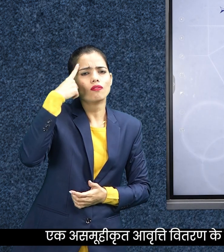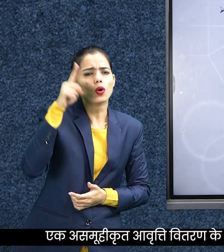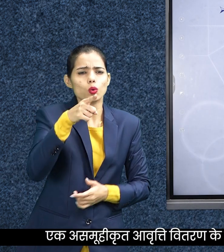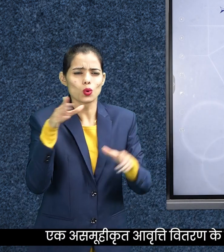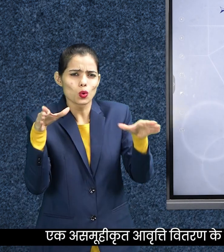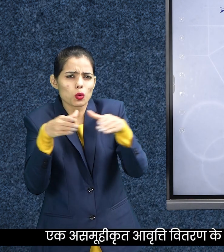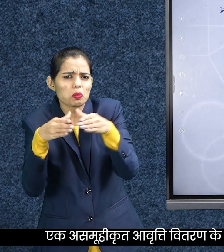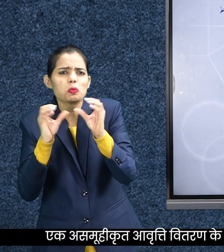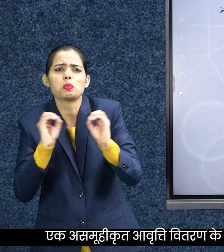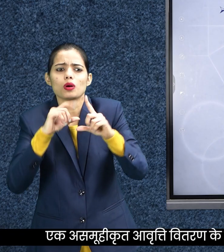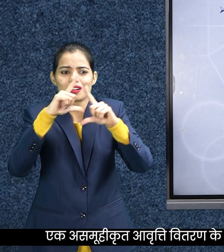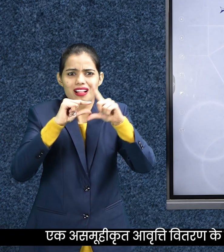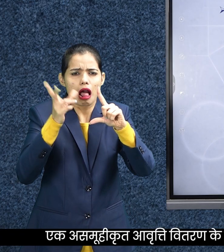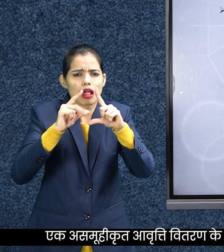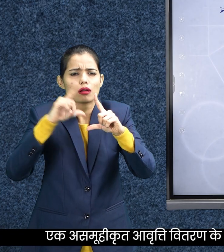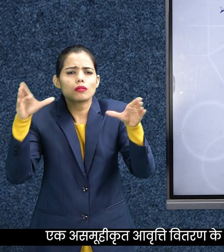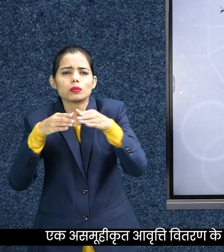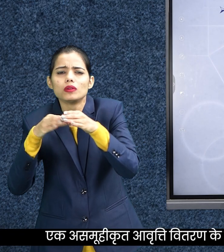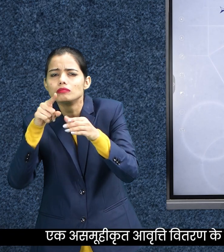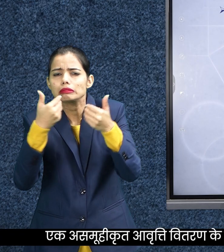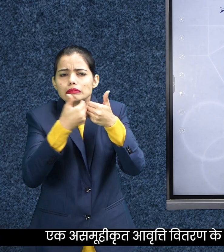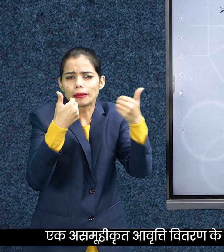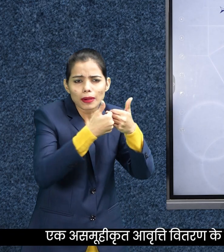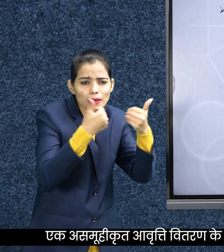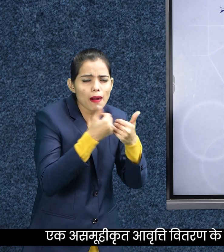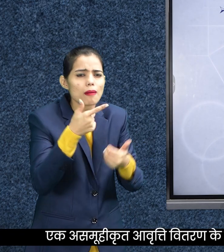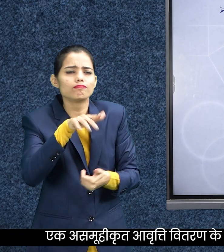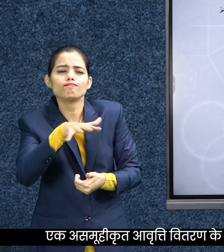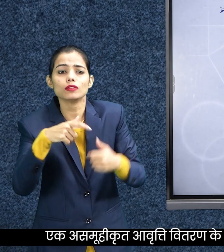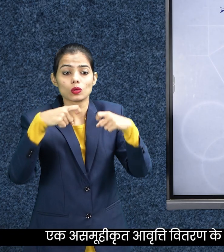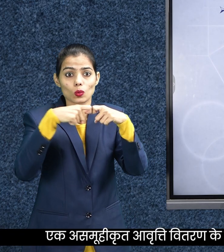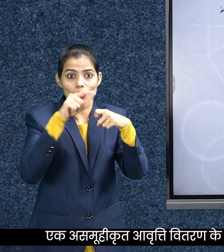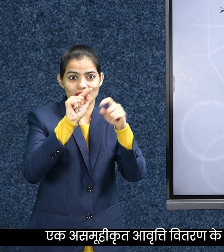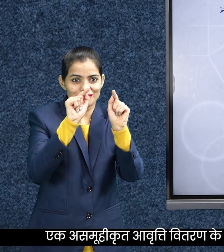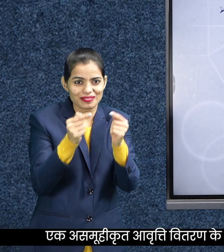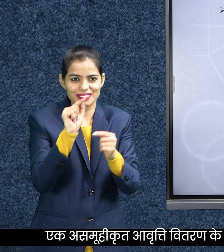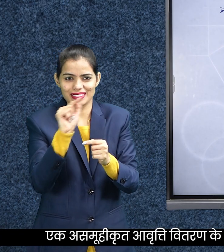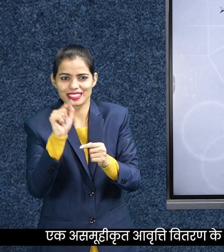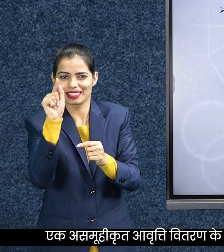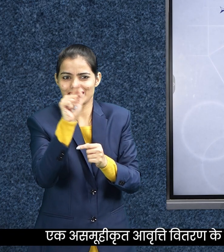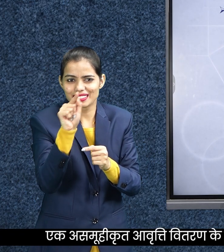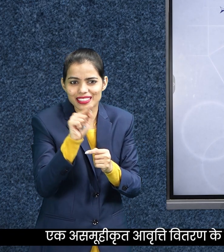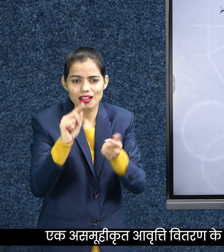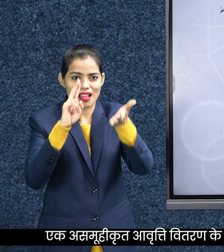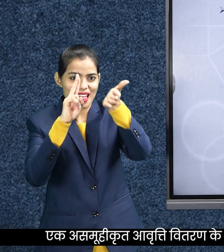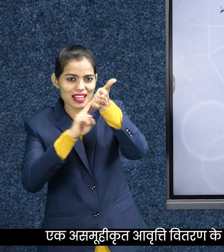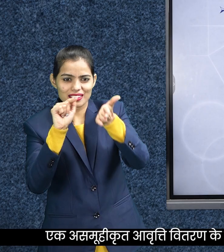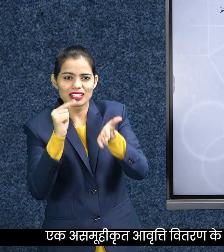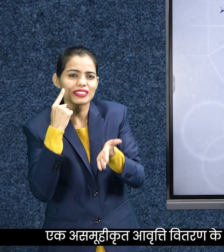एक असमकृति आवृत्ति वितरण के लिए माध्य x = 1 =